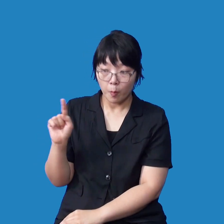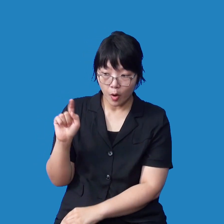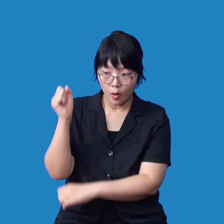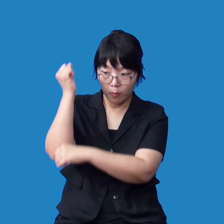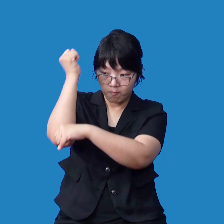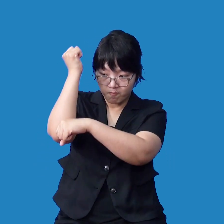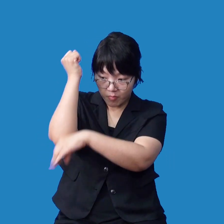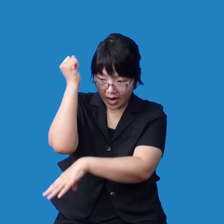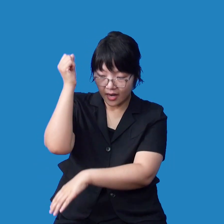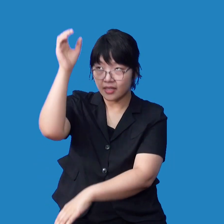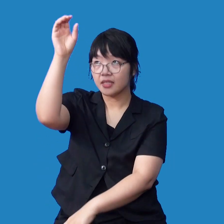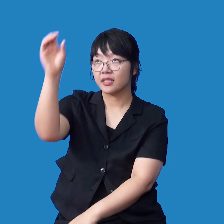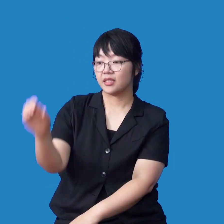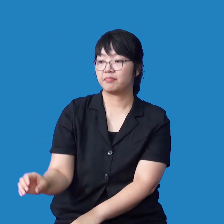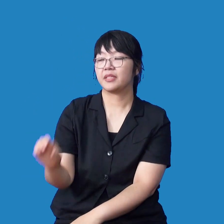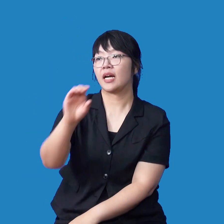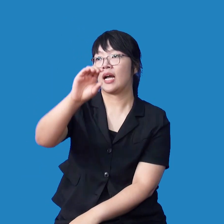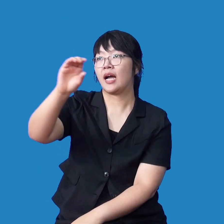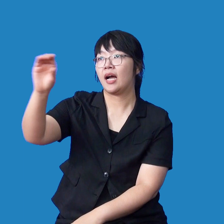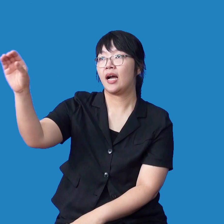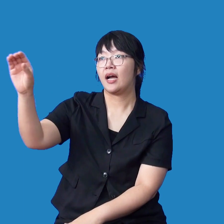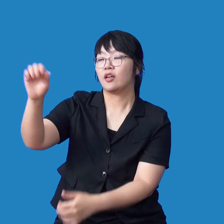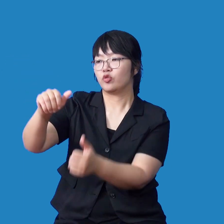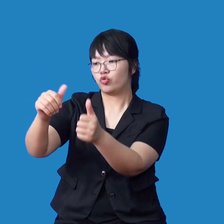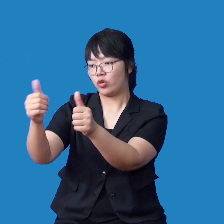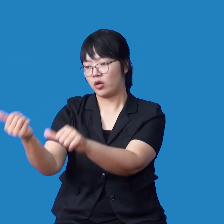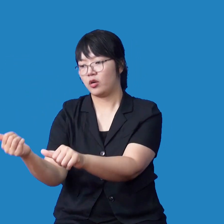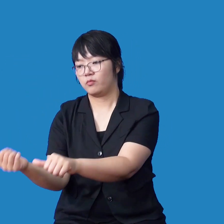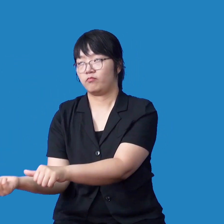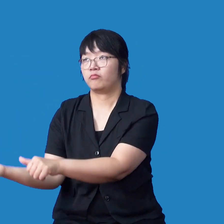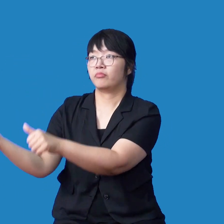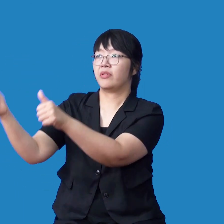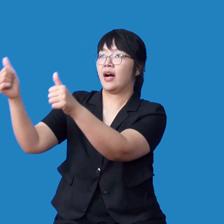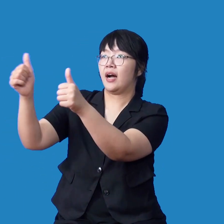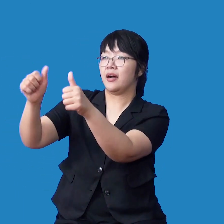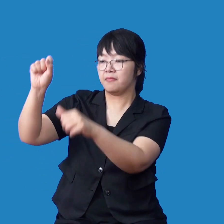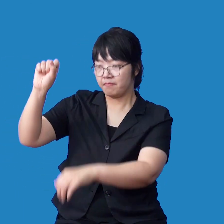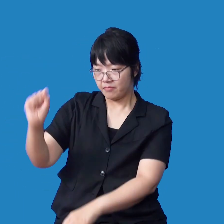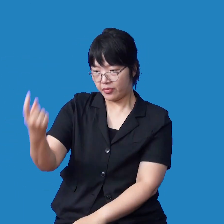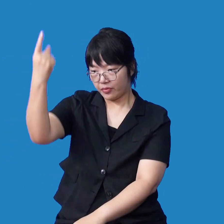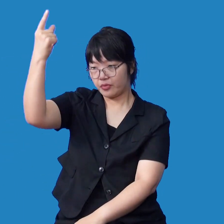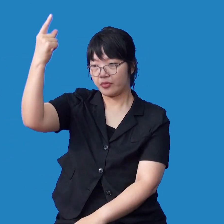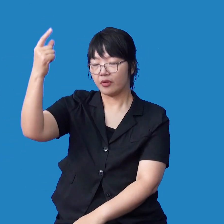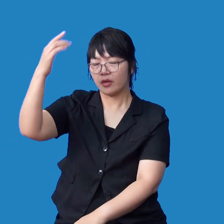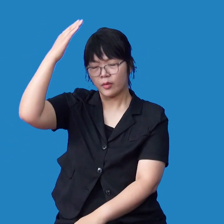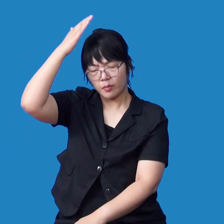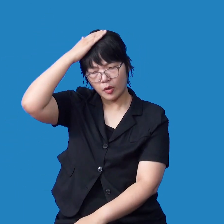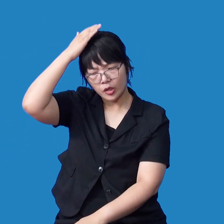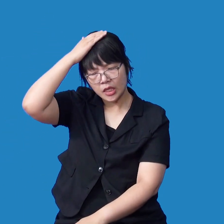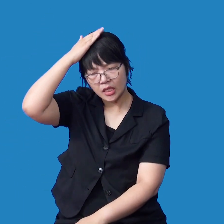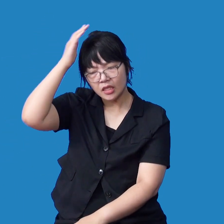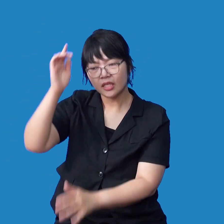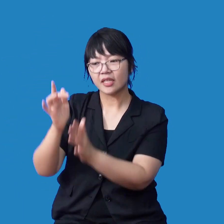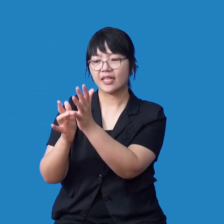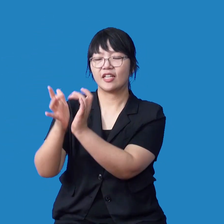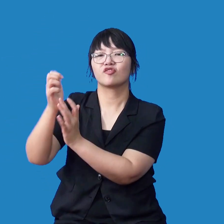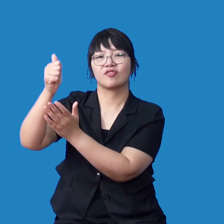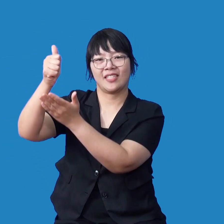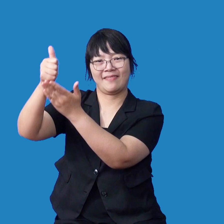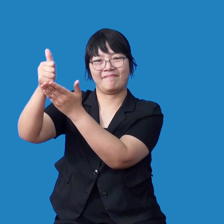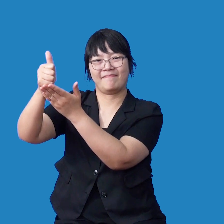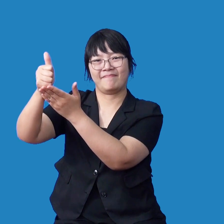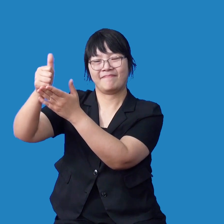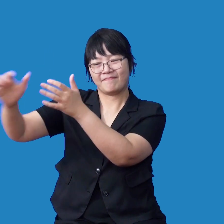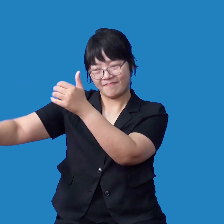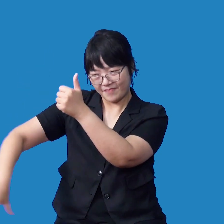본질적으로 십자가의 죽음에서 부활하신 예수 그리스도를 머리로 한 모임의 공동체,